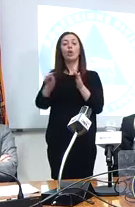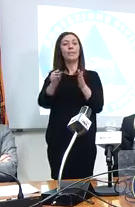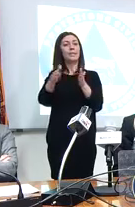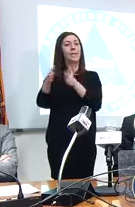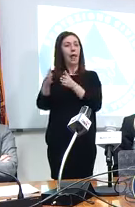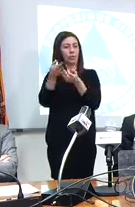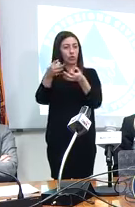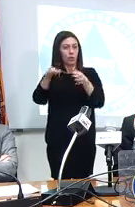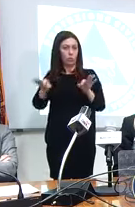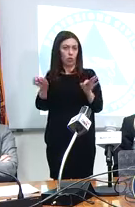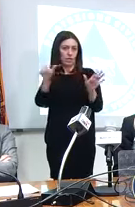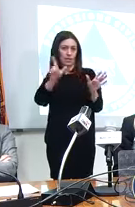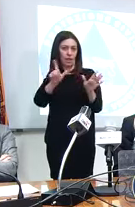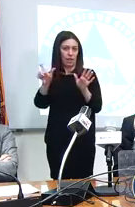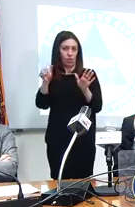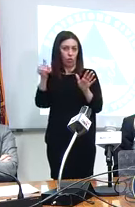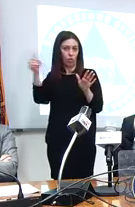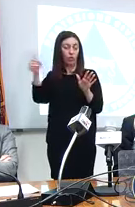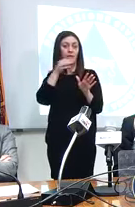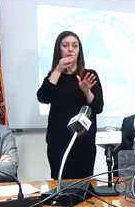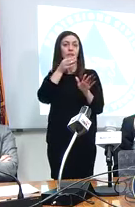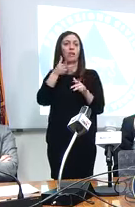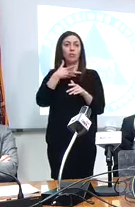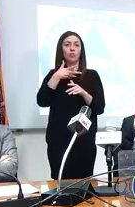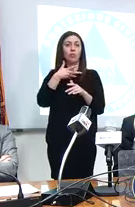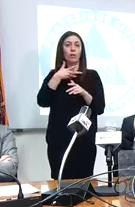Capite che abbiamo 130 posti liberi.